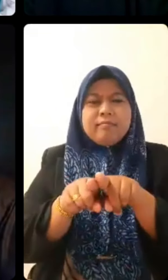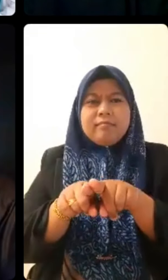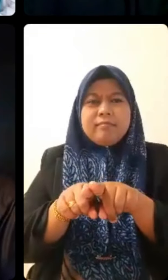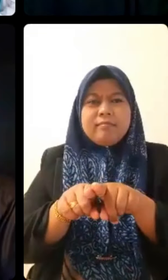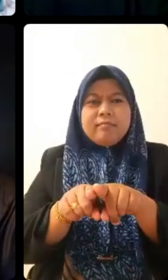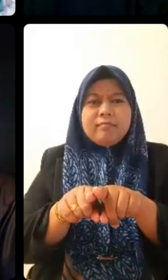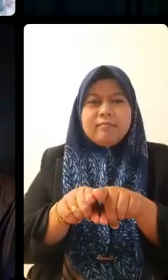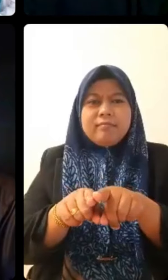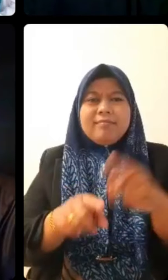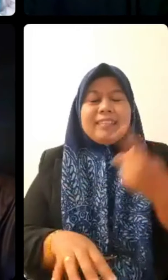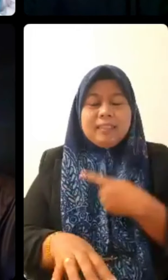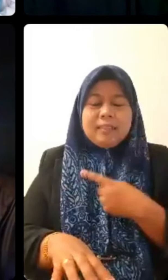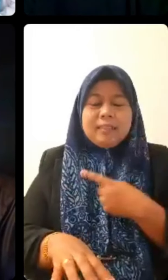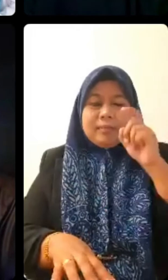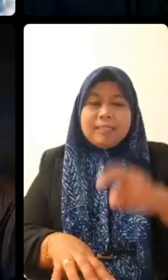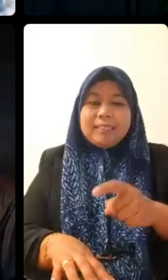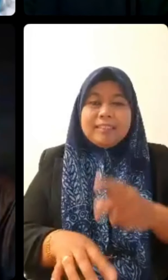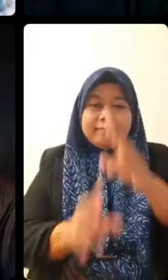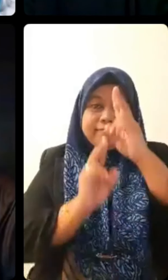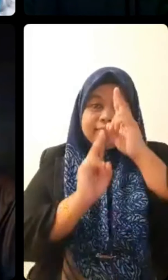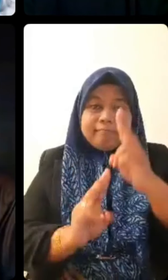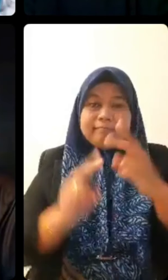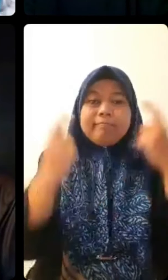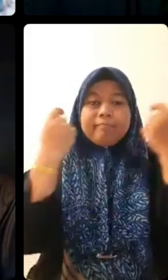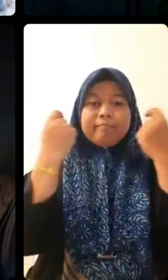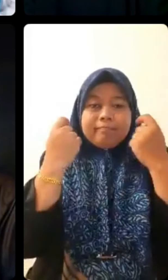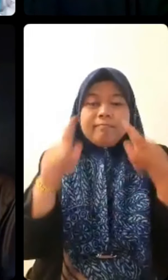raikan mereka. Seperti mana kita meraikan